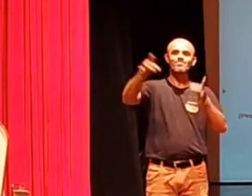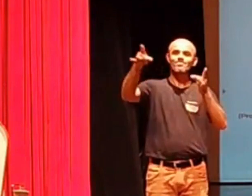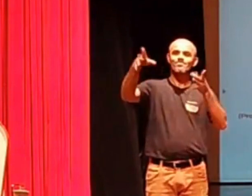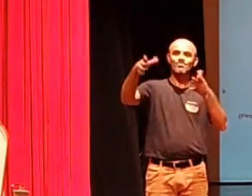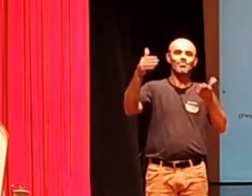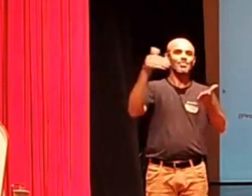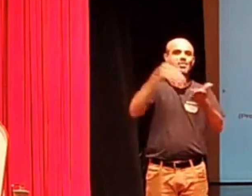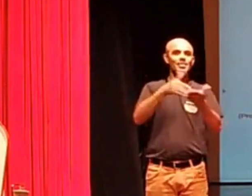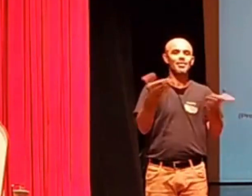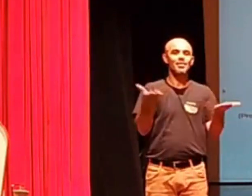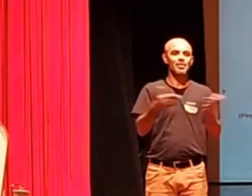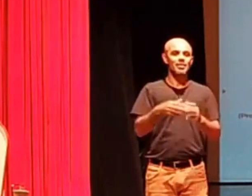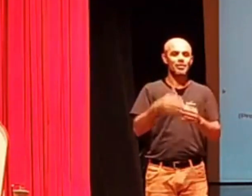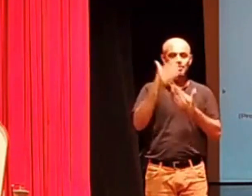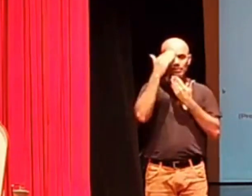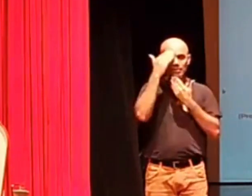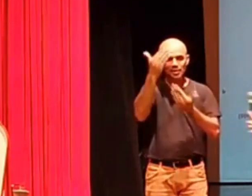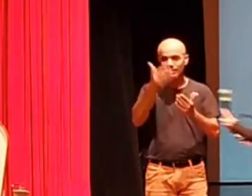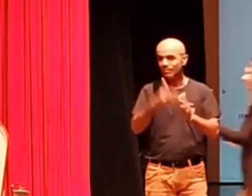então. Obrigada.